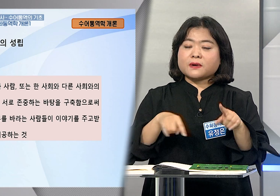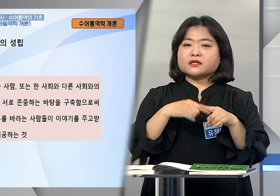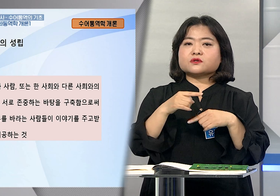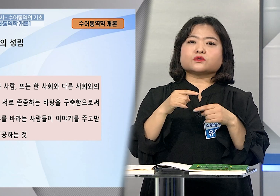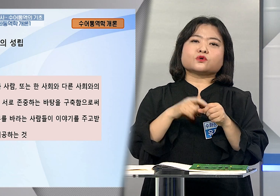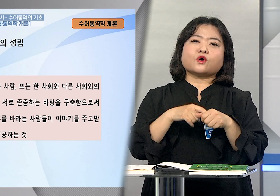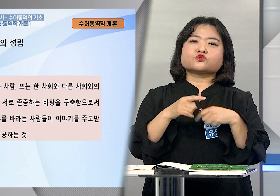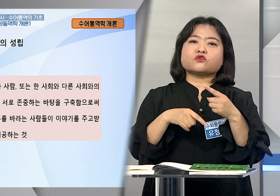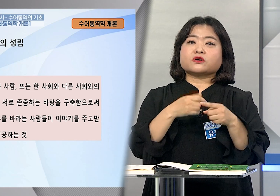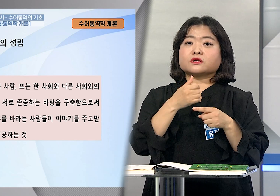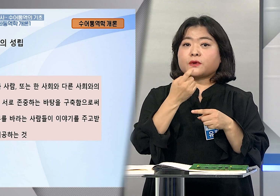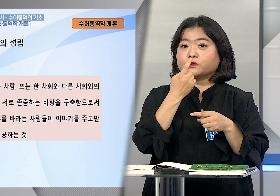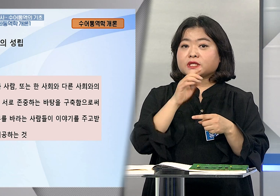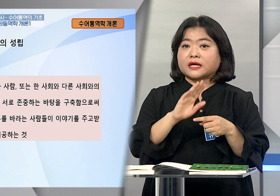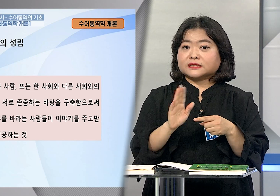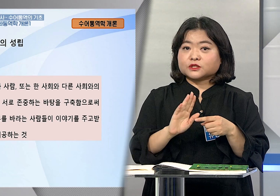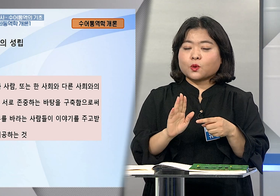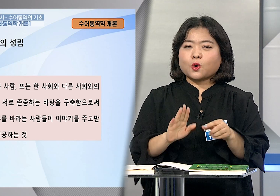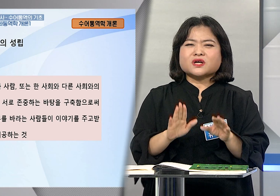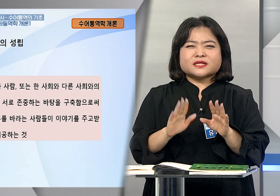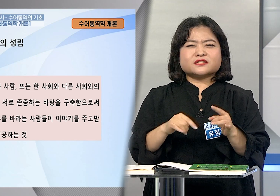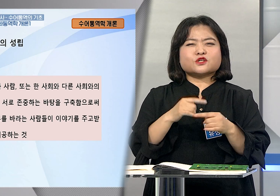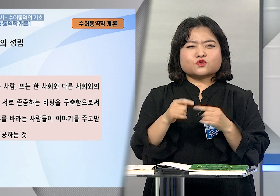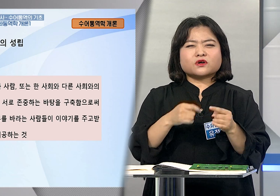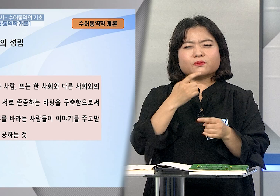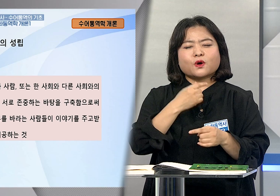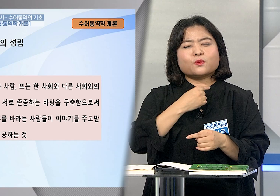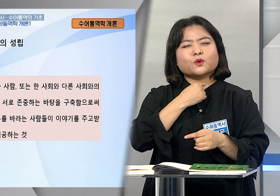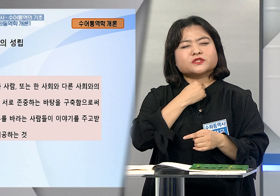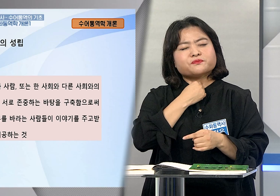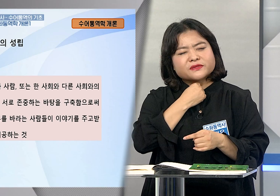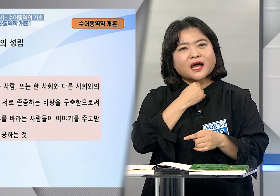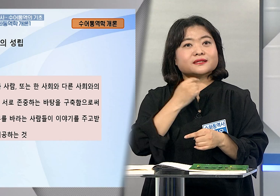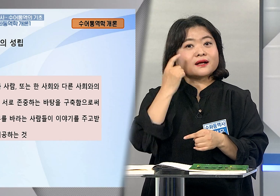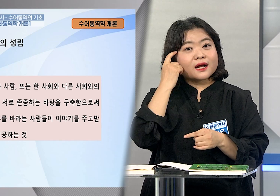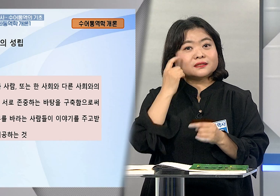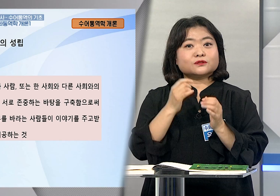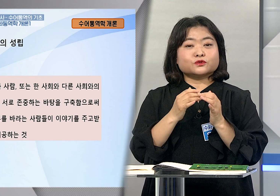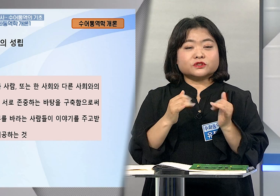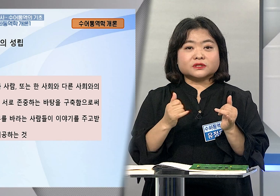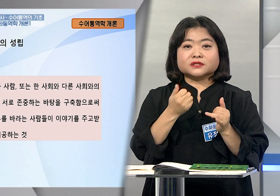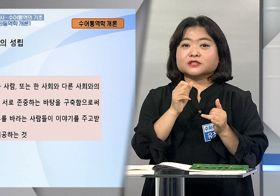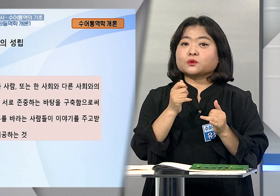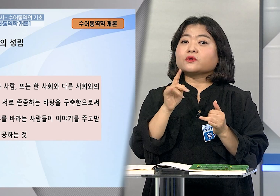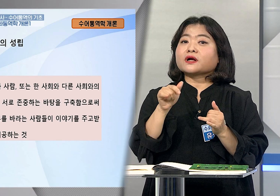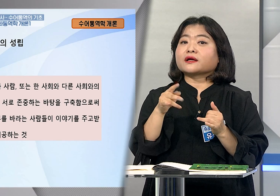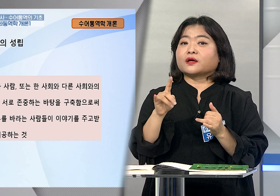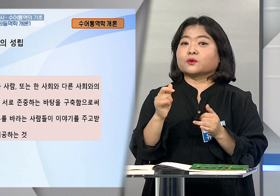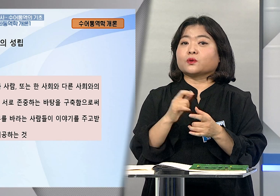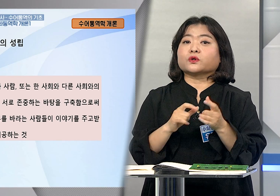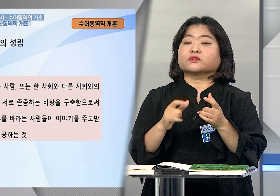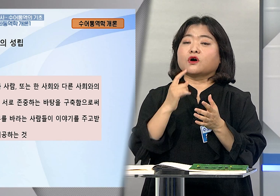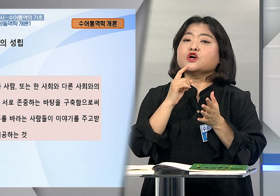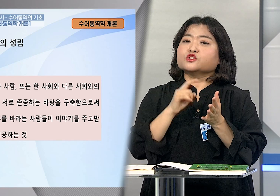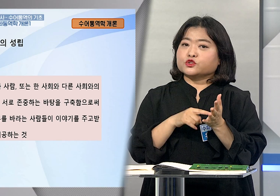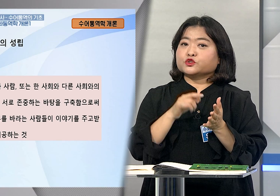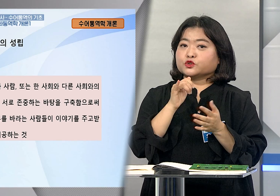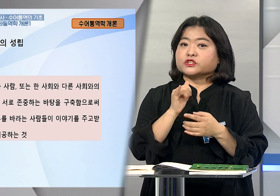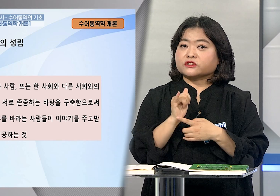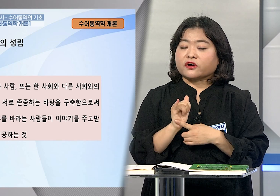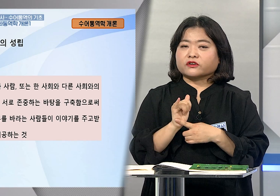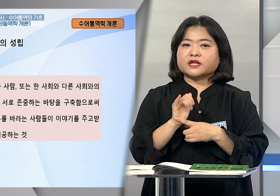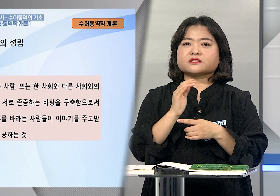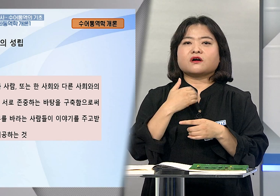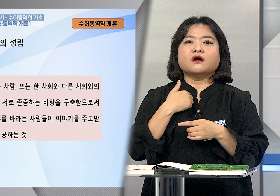우리 일반적으로 수어를 배우지 않으시고 이제 수어를 배워보고 싶다 생각하시는 분들은 그 통역학 개론이 오히려 더 쉬울